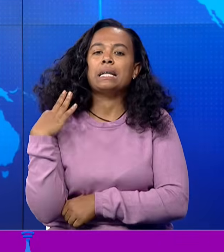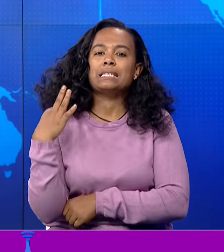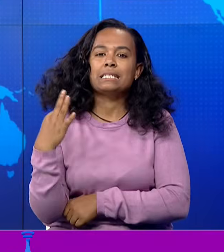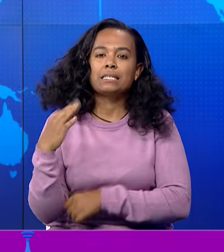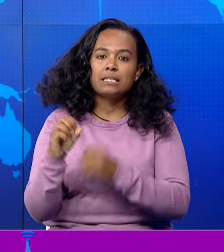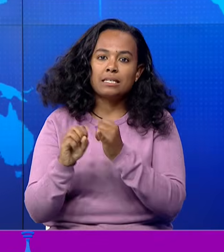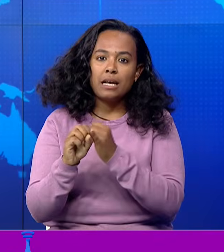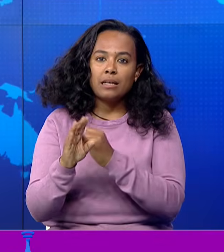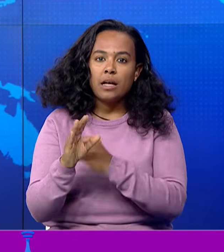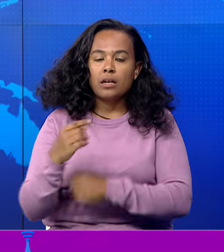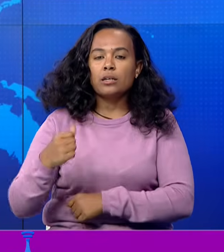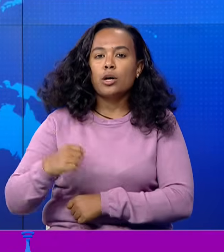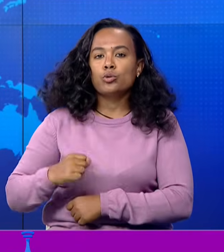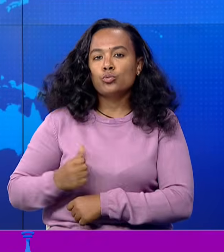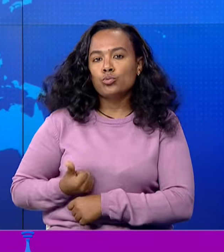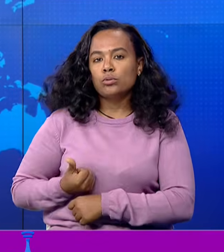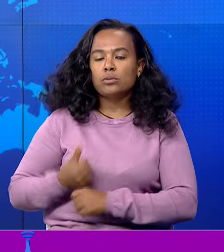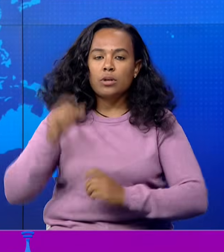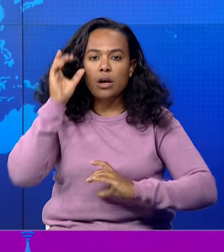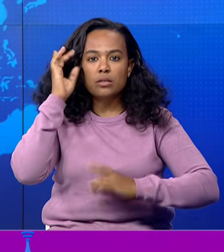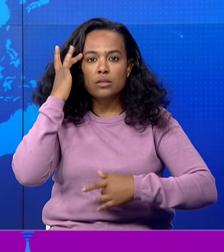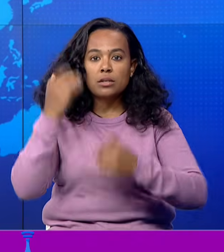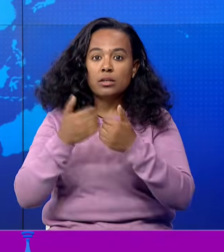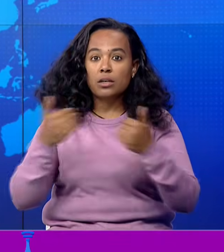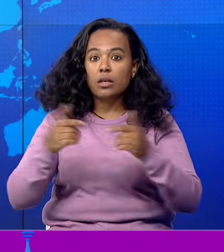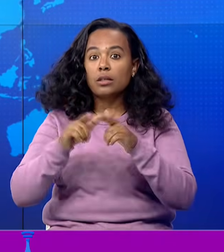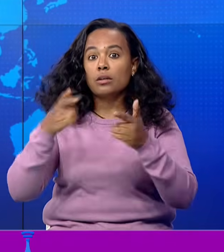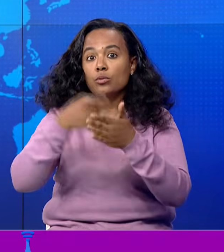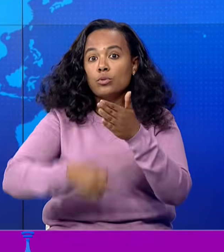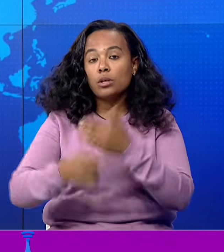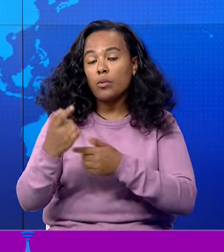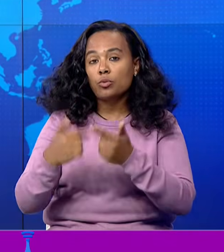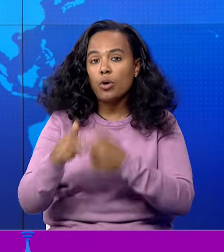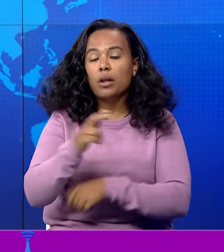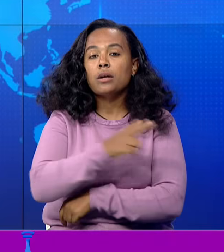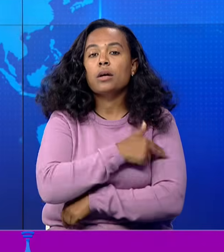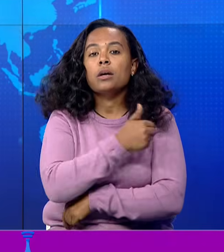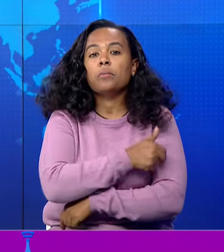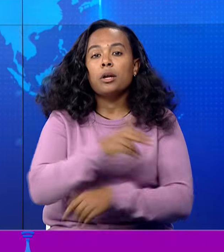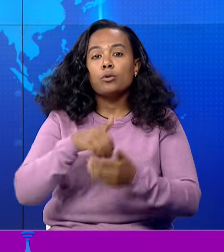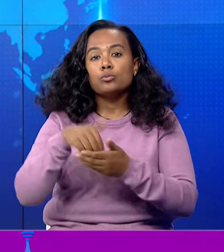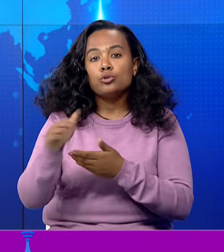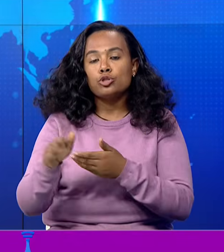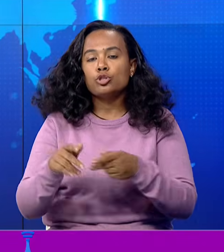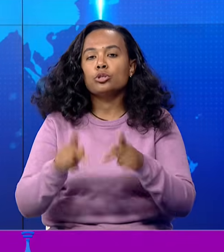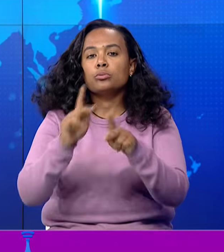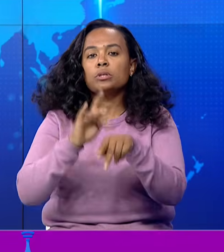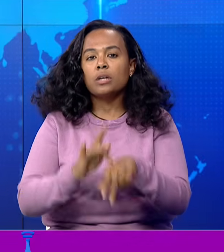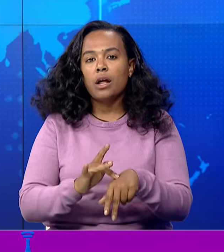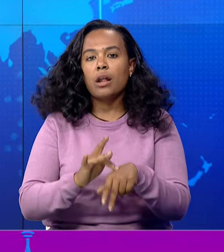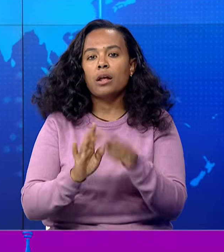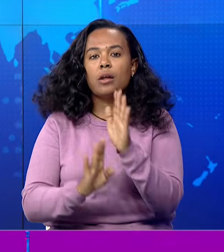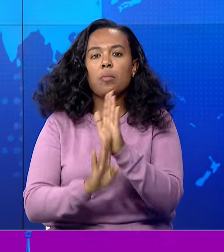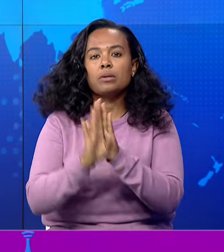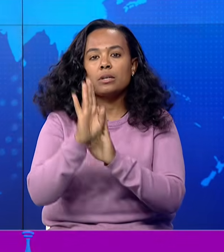ሴክተር የጡት ካንሰር ልየታ ላይ በጣም ትልቅ ውጤት አምጥተዋል። ከሕክምናው ውጪ ግብርና ላይ ፕሮዳክቲቪቲን